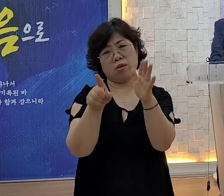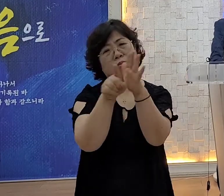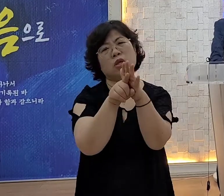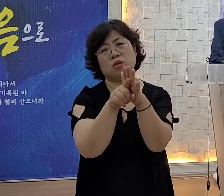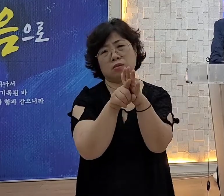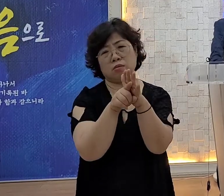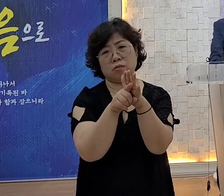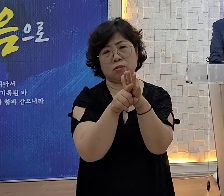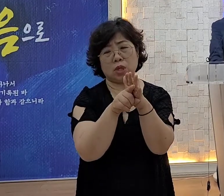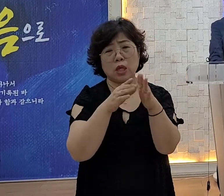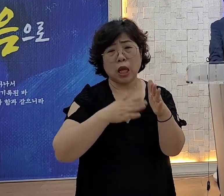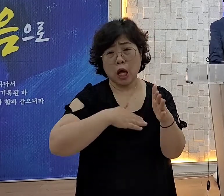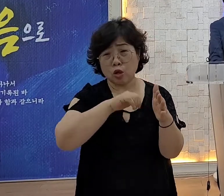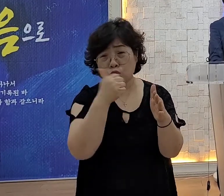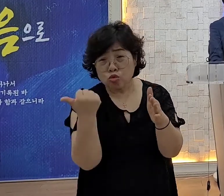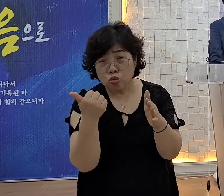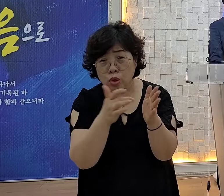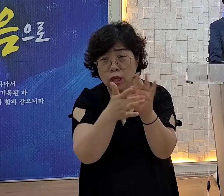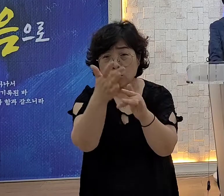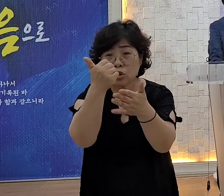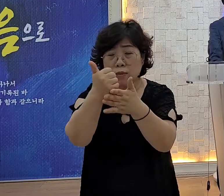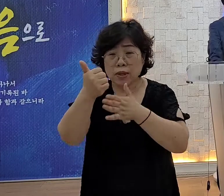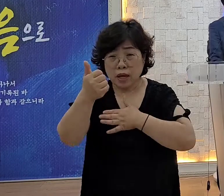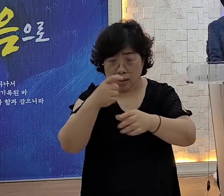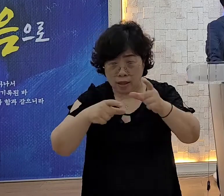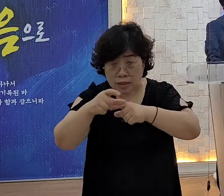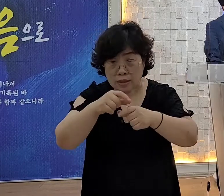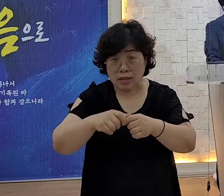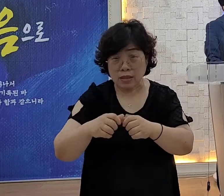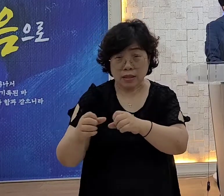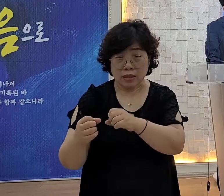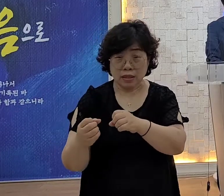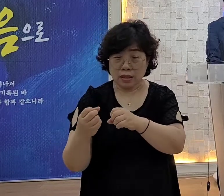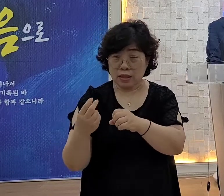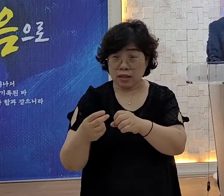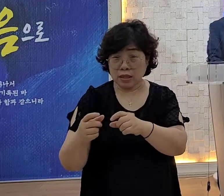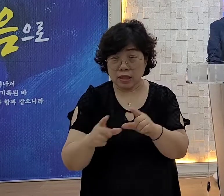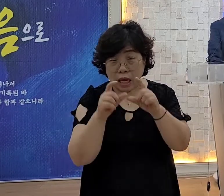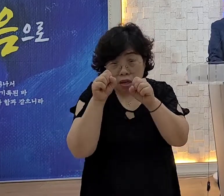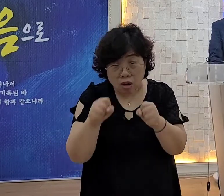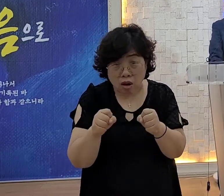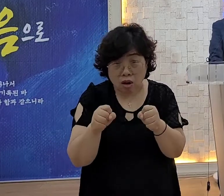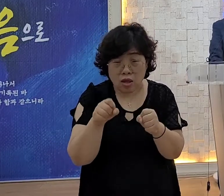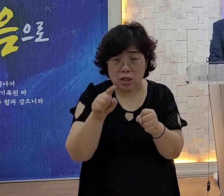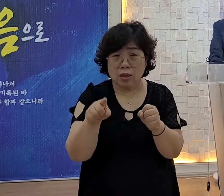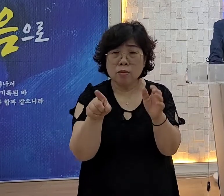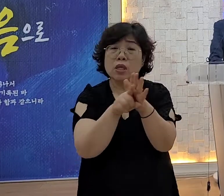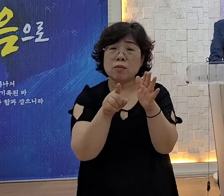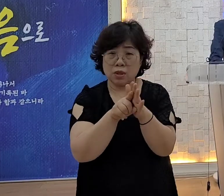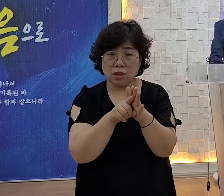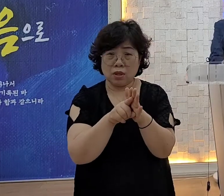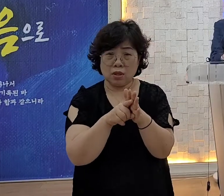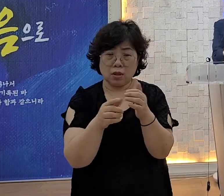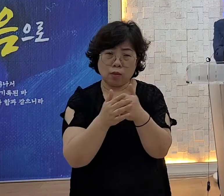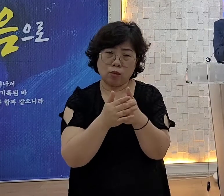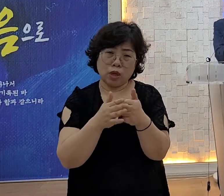어려워요. 여러분, 우리가 이 죄로 말미암아 원죄를 가지고 있는 이 타락한 우리들은요,